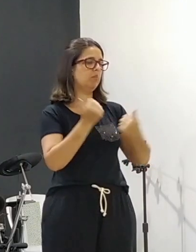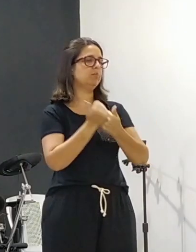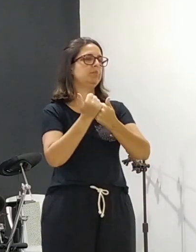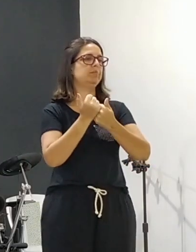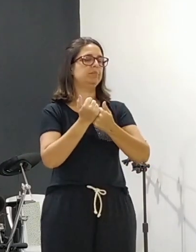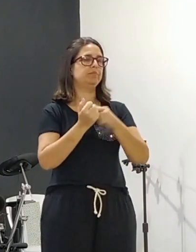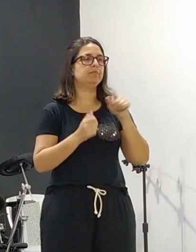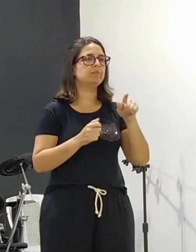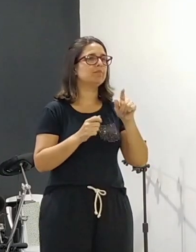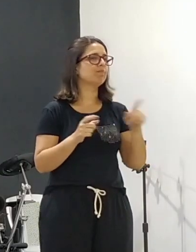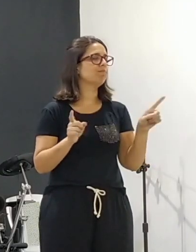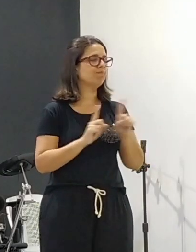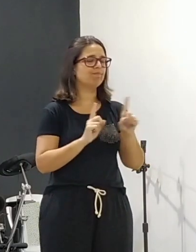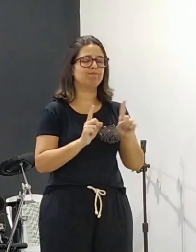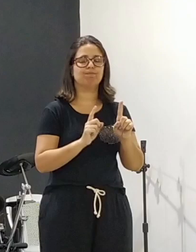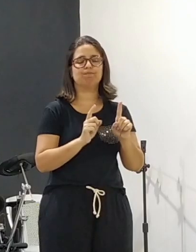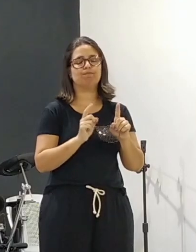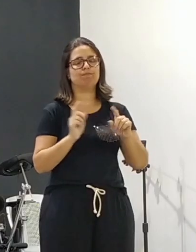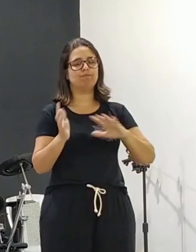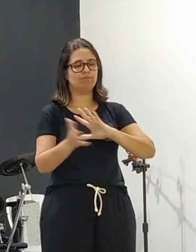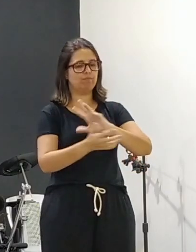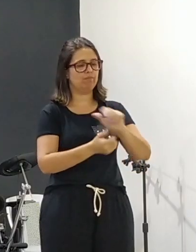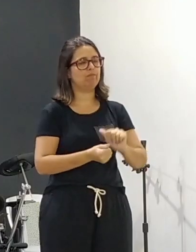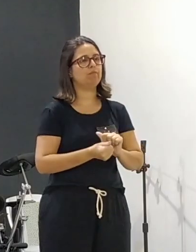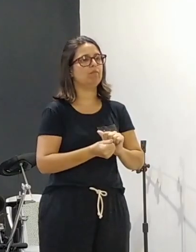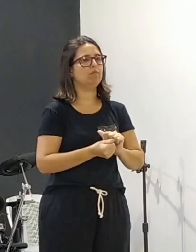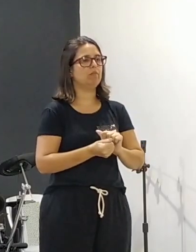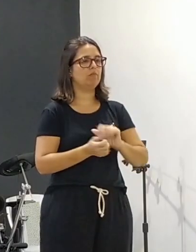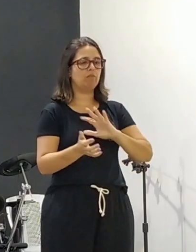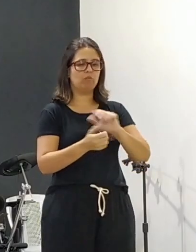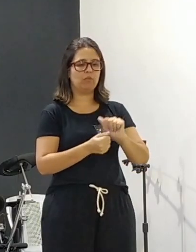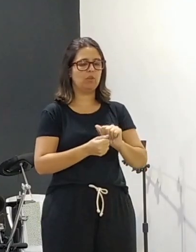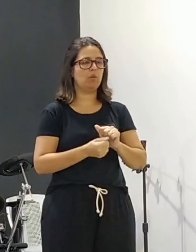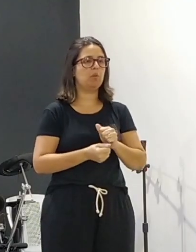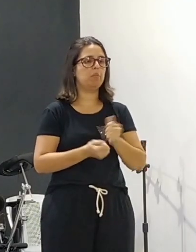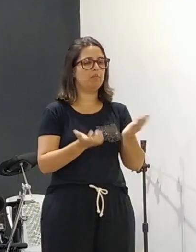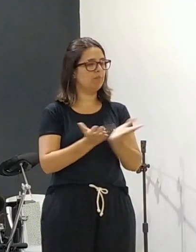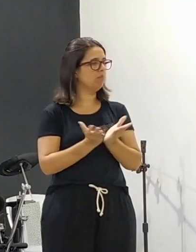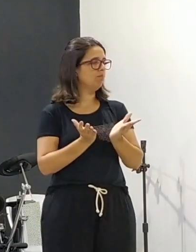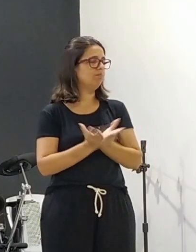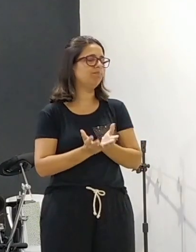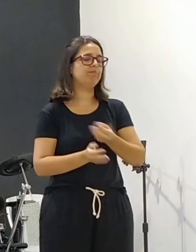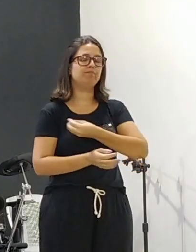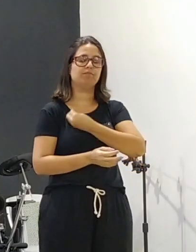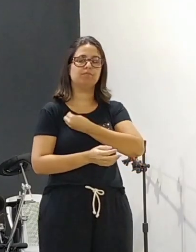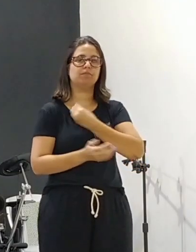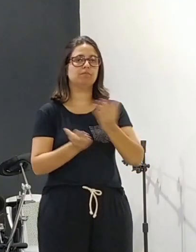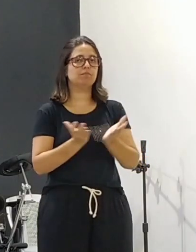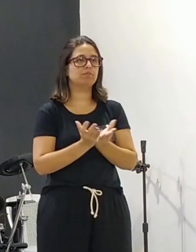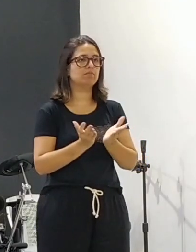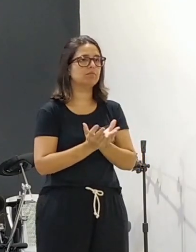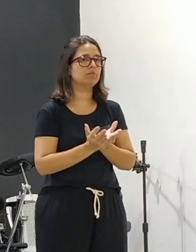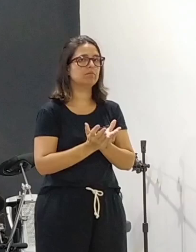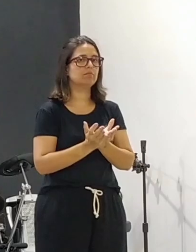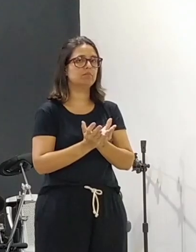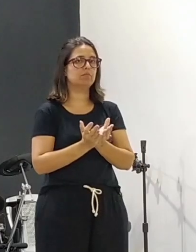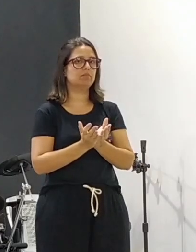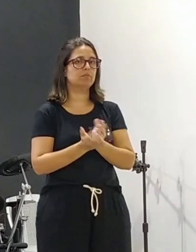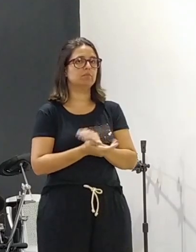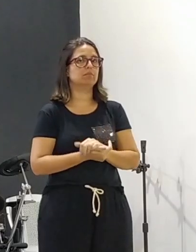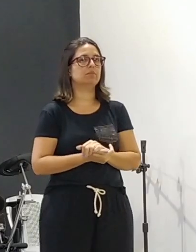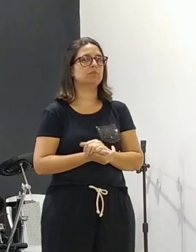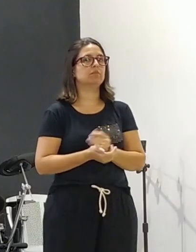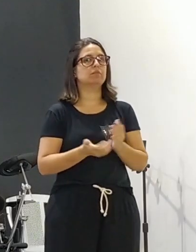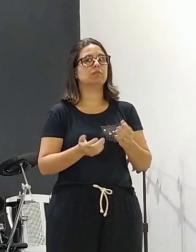é. Você não é desse mundo. Esse mundo não é para você. Essa vida não é para você. A vida que Deus tem para